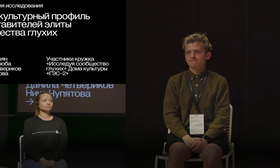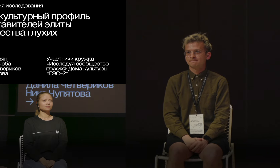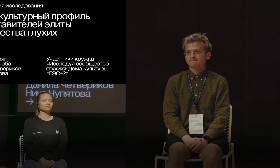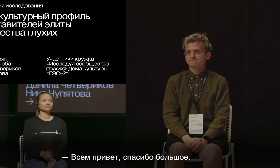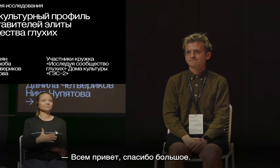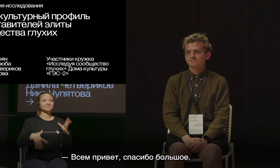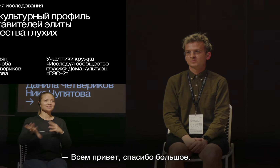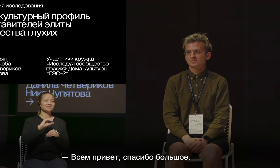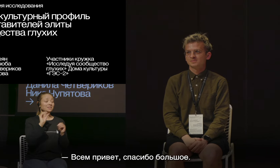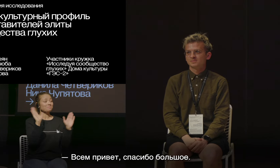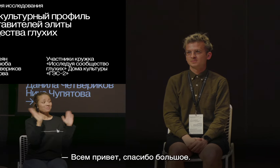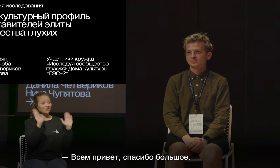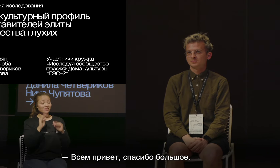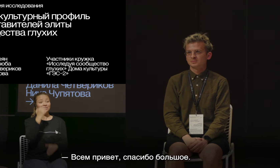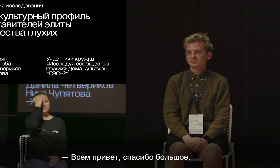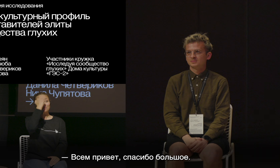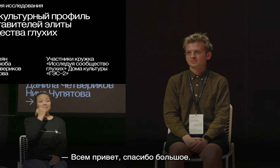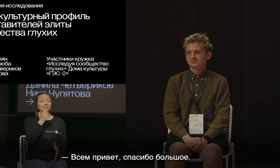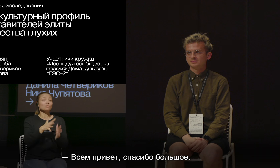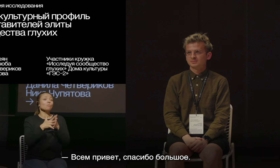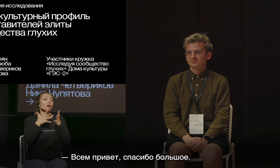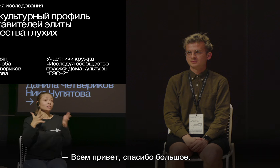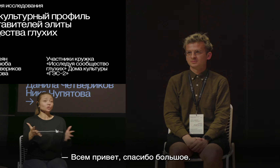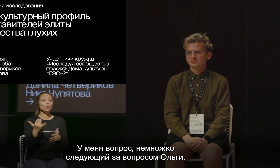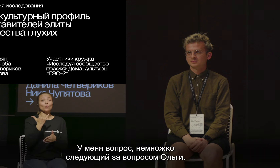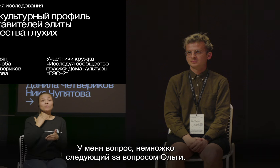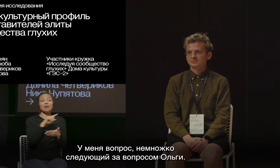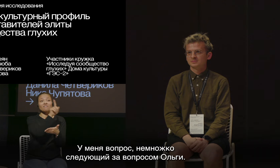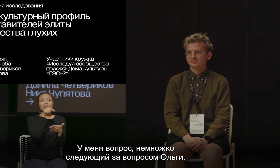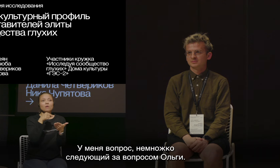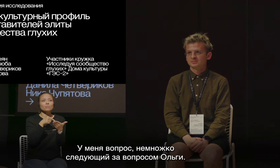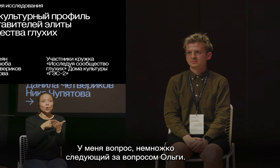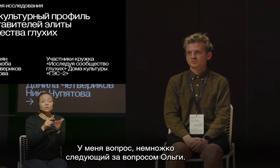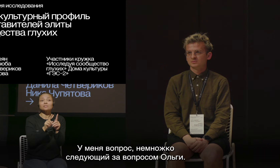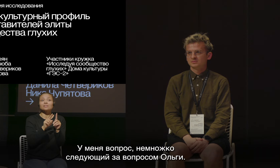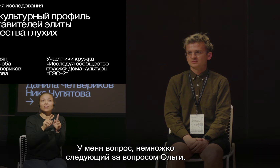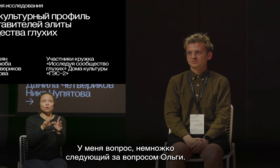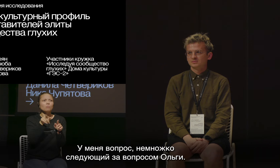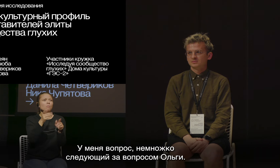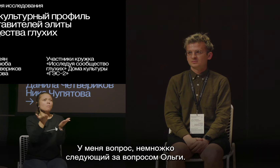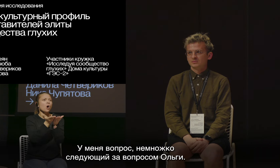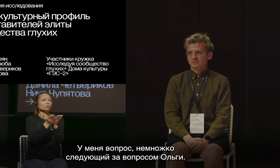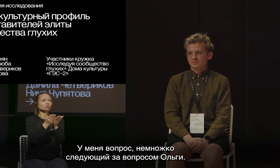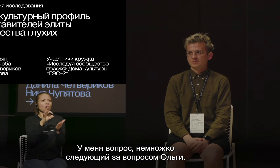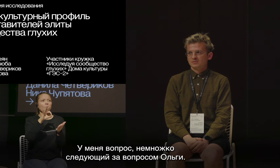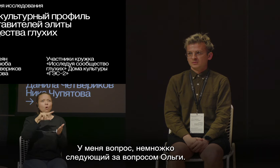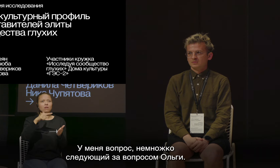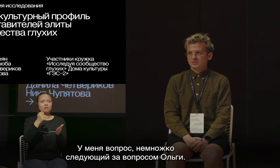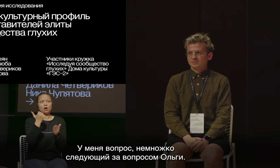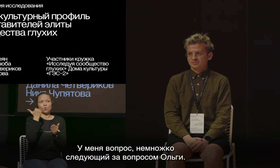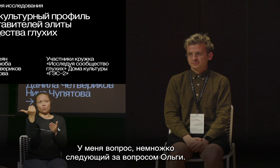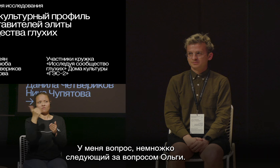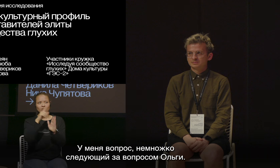Всем привет, спасибо большое. У меня вот вопрос немножко следующий за вопрос Ольги. В некоторых вот